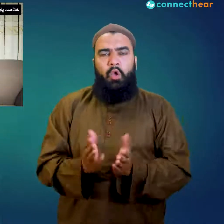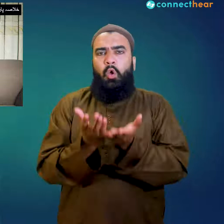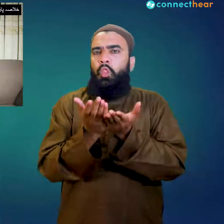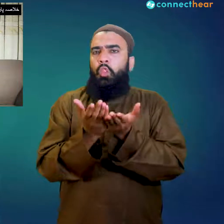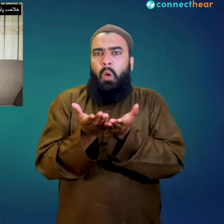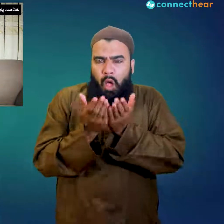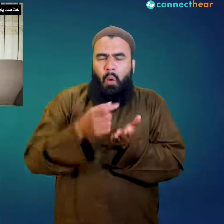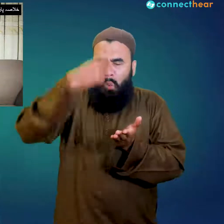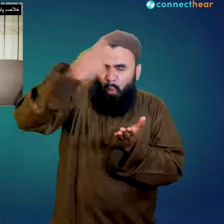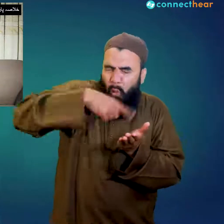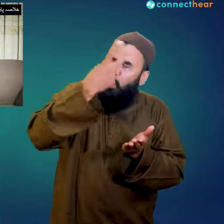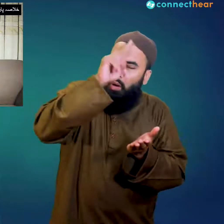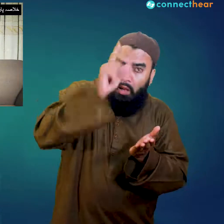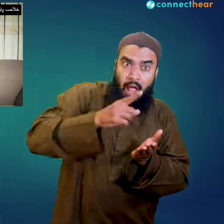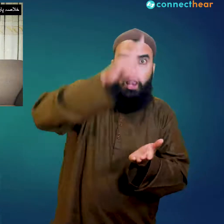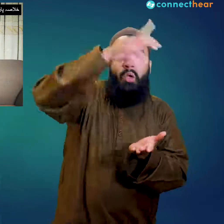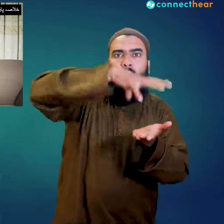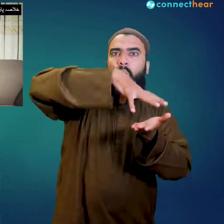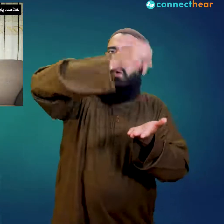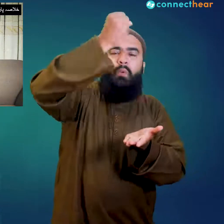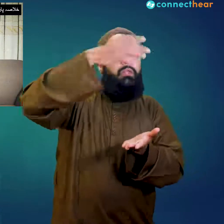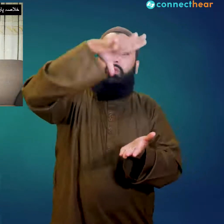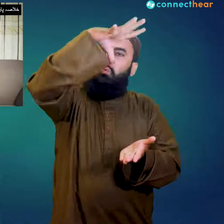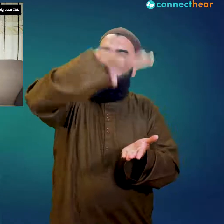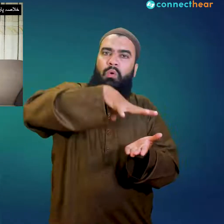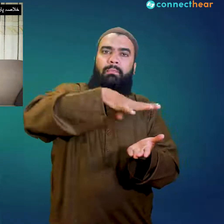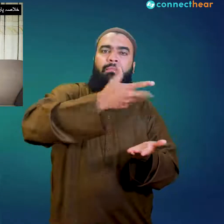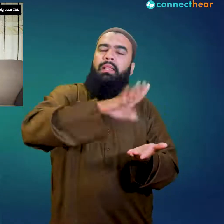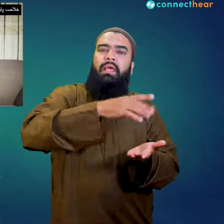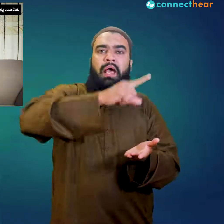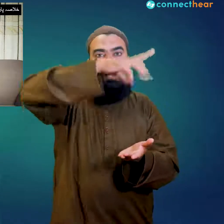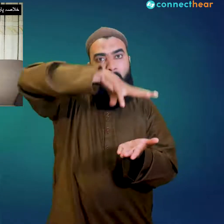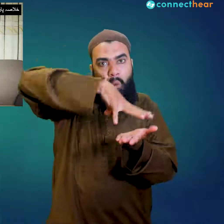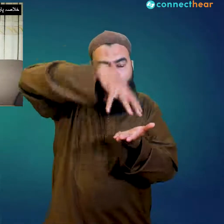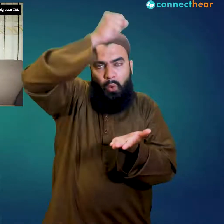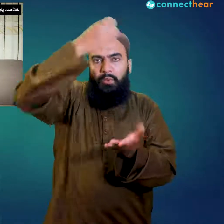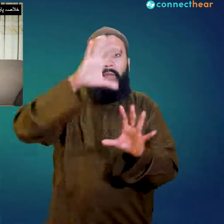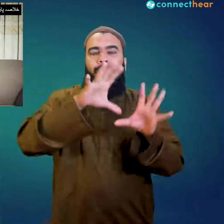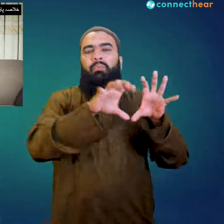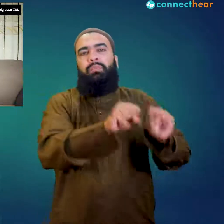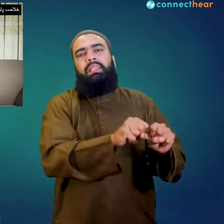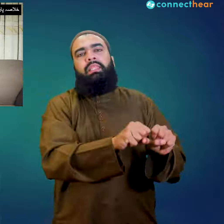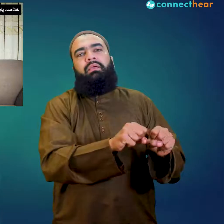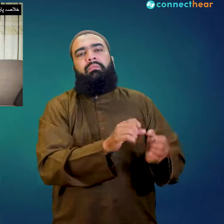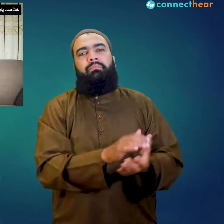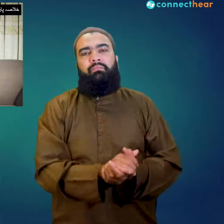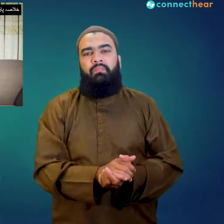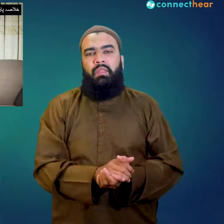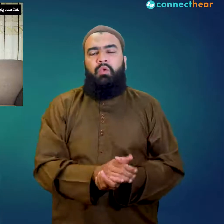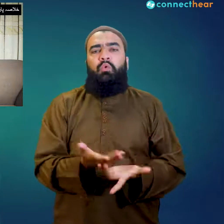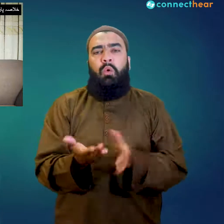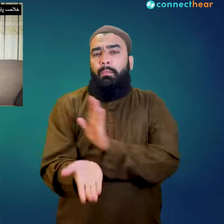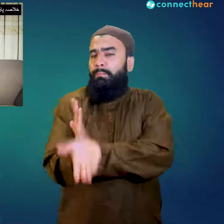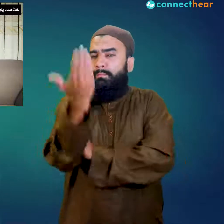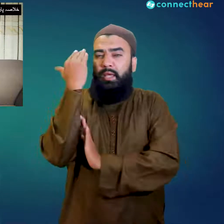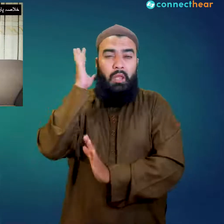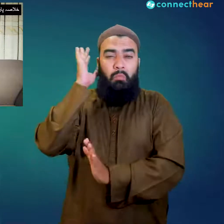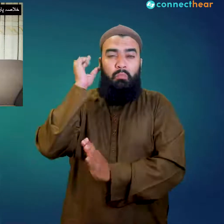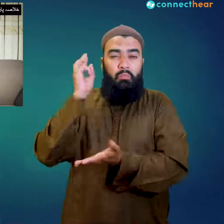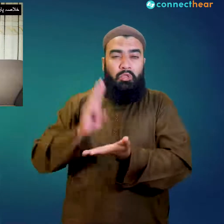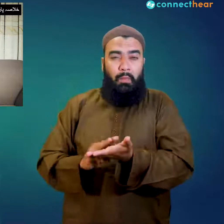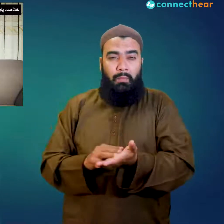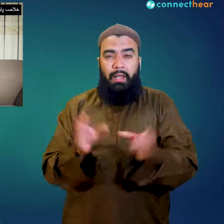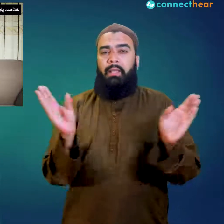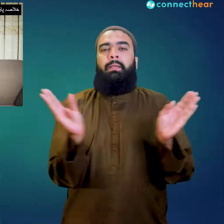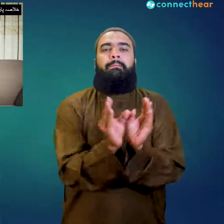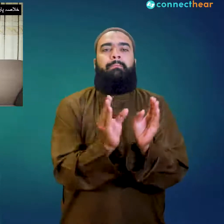تھے، کمزور تھے، سال و سامان کے اعتبار سے بھی، تعداد کے اعتبار سے بھی، اس کے باوجود اللہ کی مدد نصرت تمہارے پاس